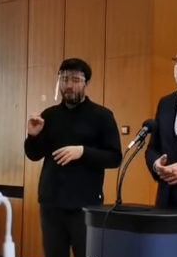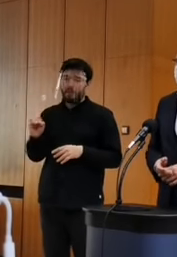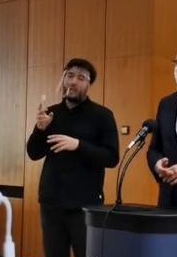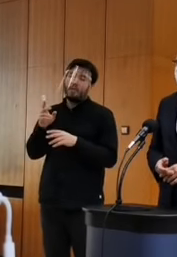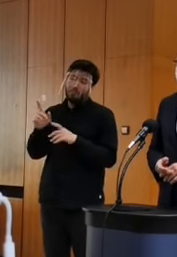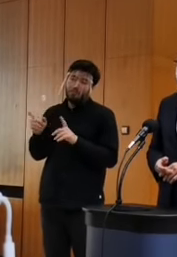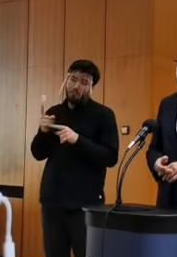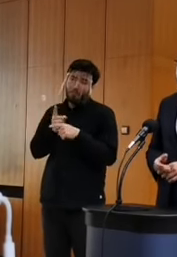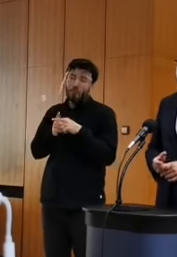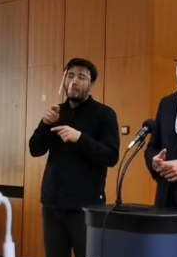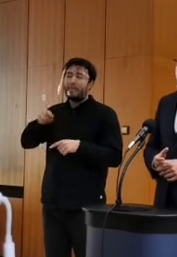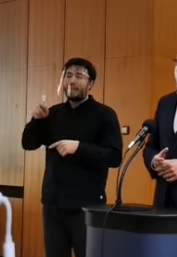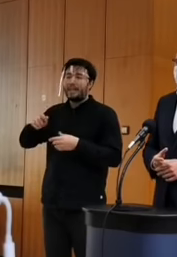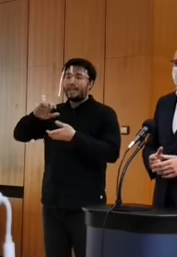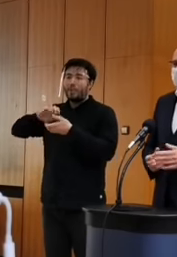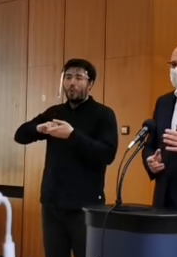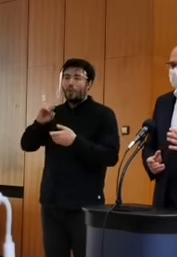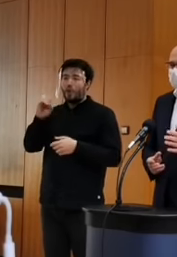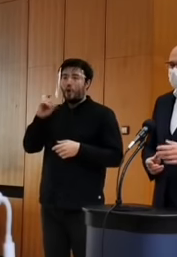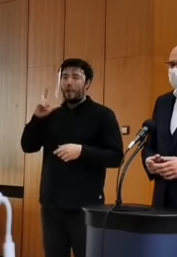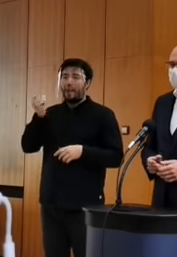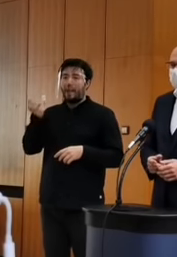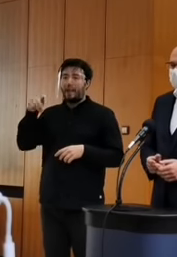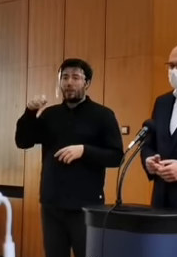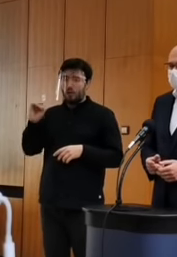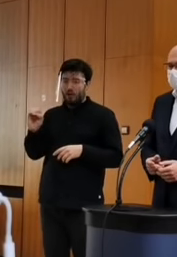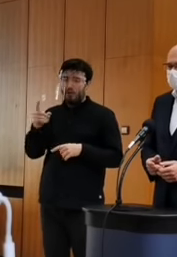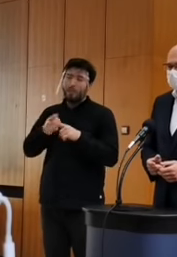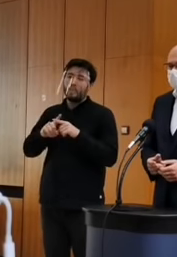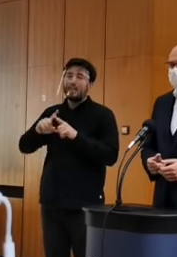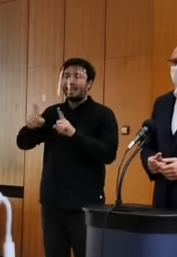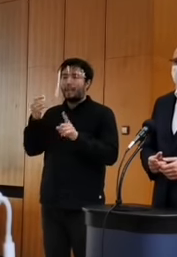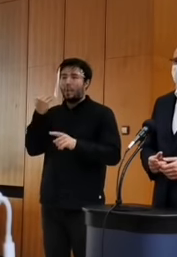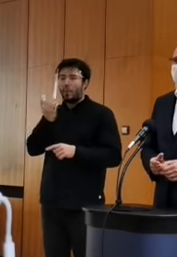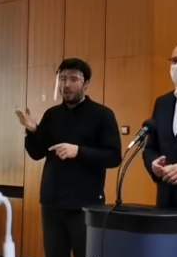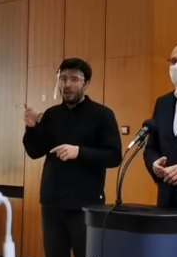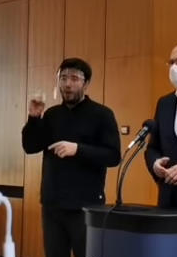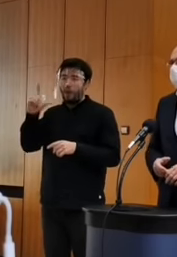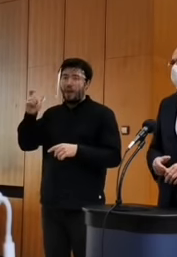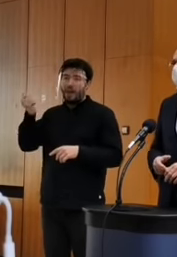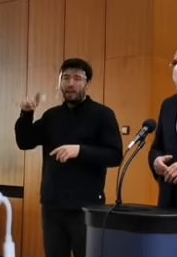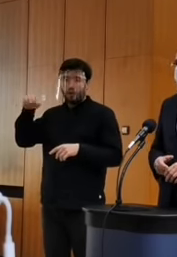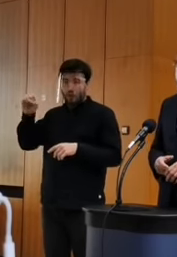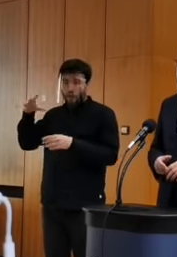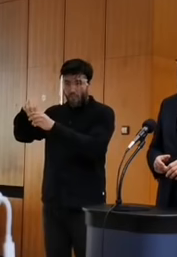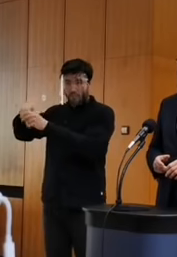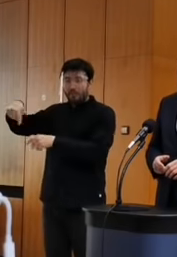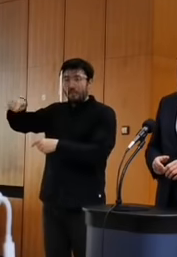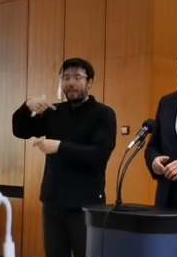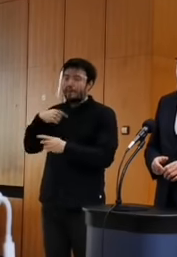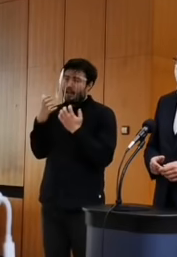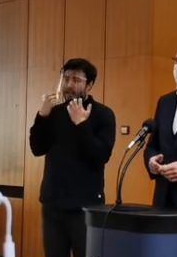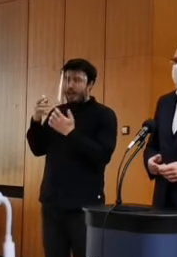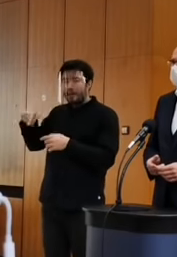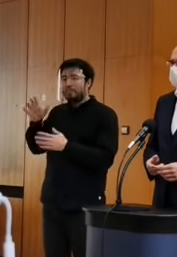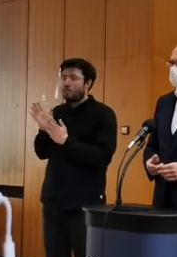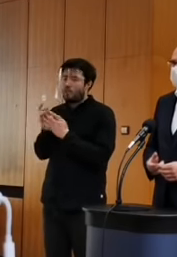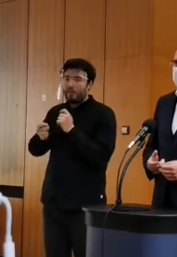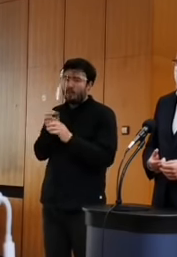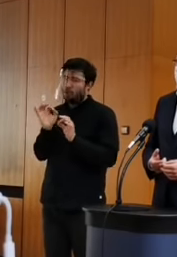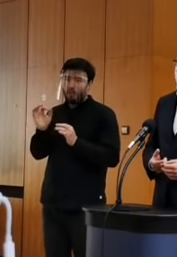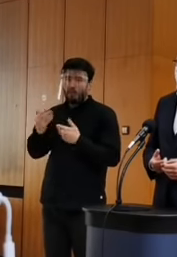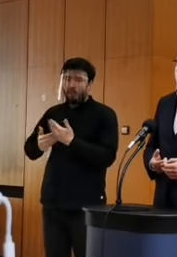klubom OĽaNO. Takisto aj s inými ľuďmi z OĽaNO, ktorých si veľmi cením a s ktorými tá spolupráca funguje